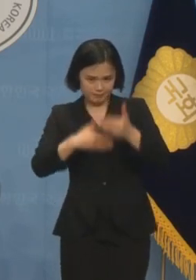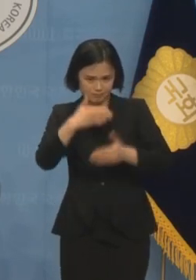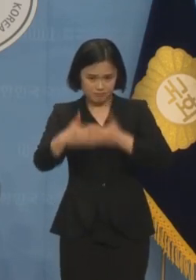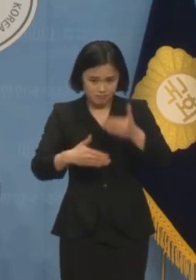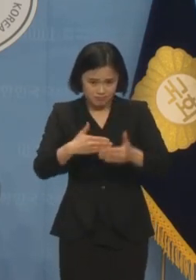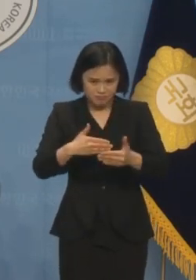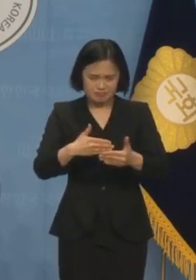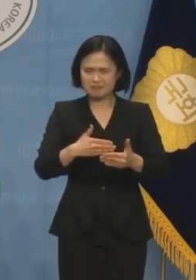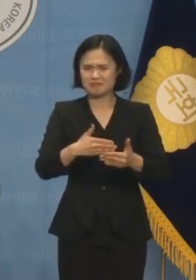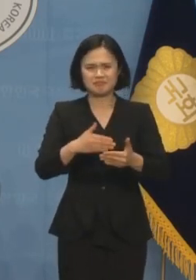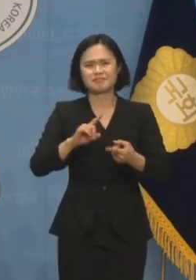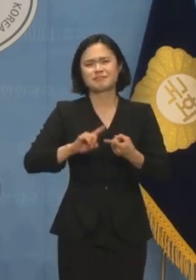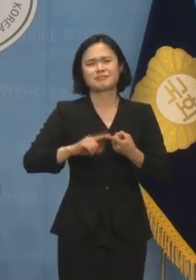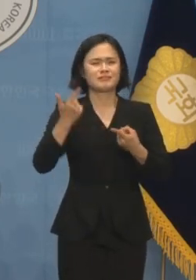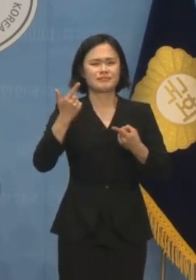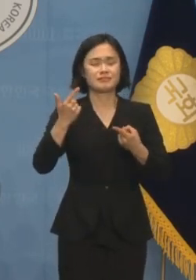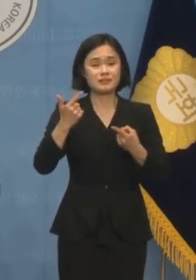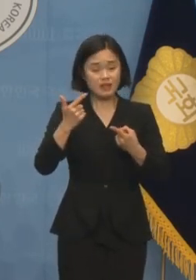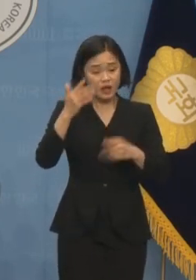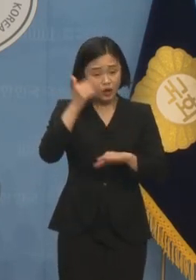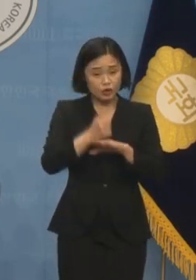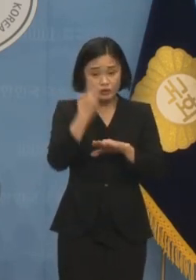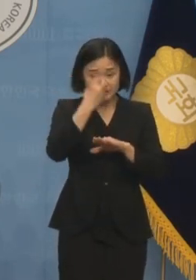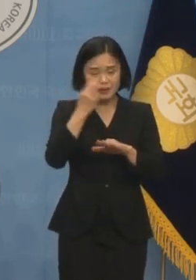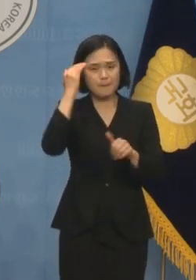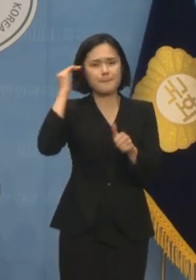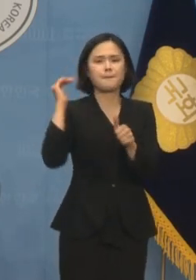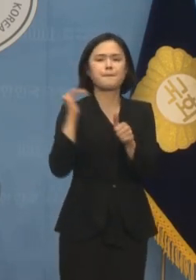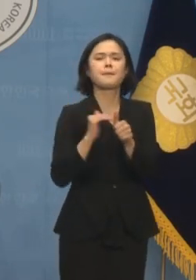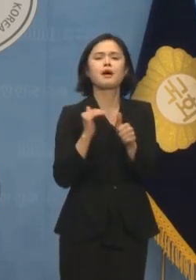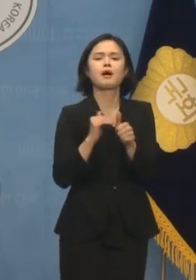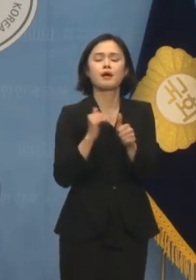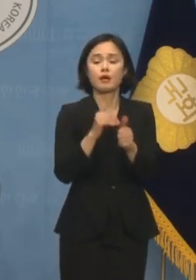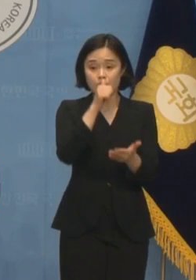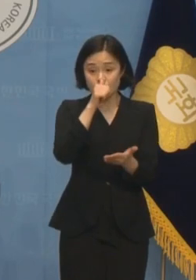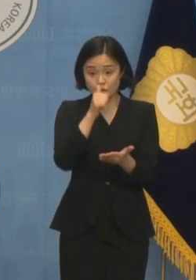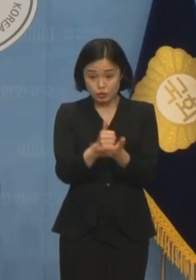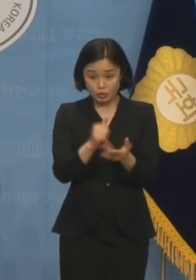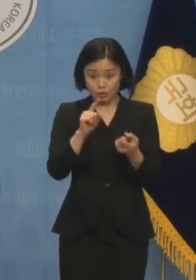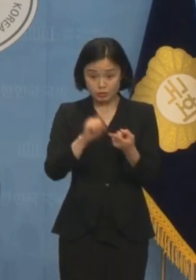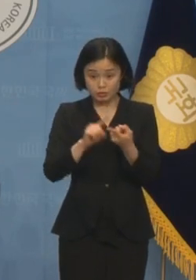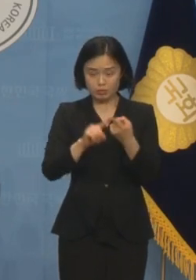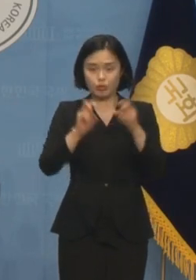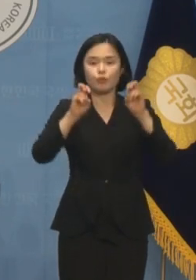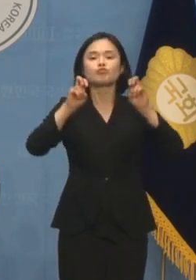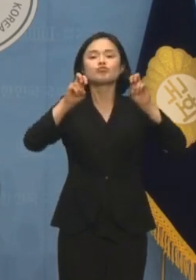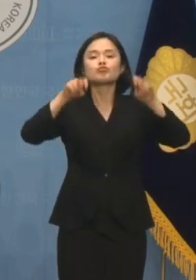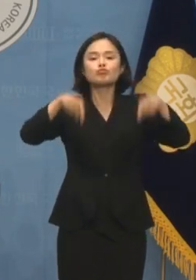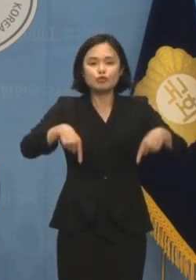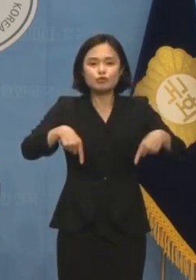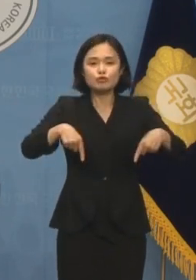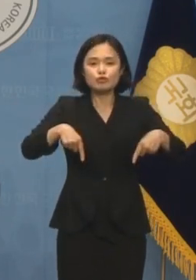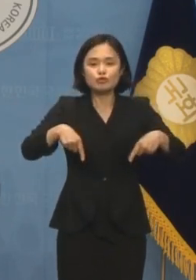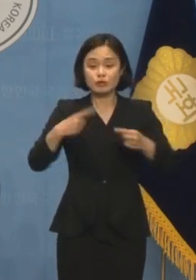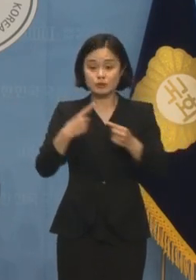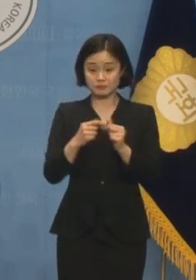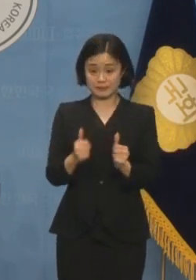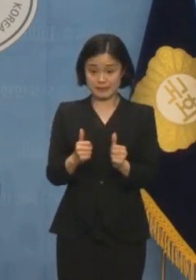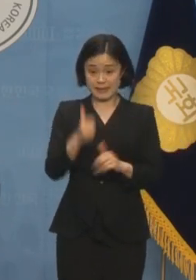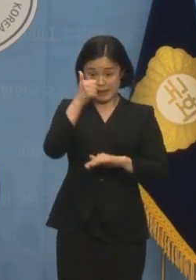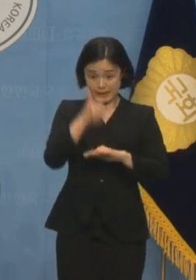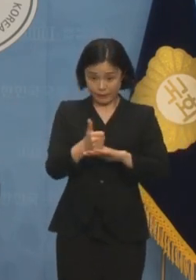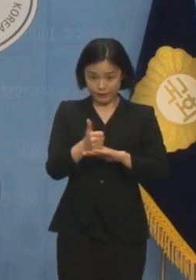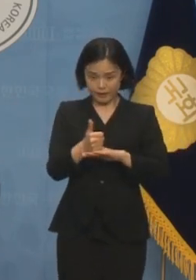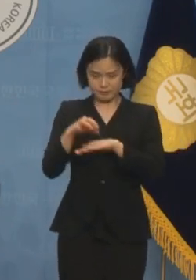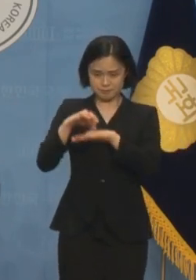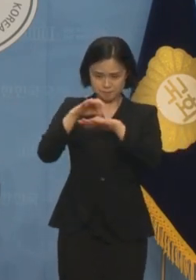따라서 감사를 방해했다는 혐의 역시 인정될 수 없다고 본 원심 판결을 그대로